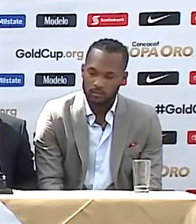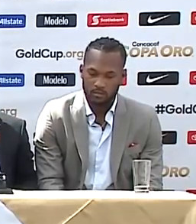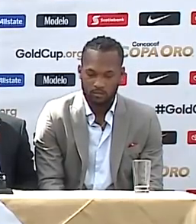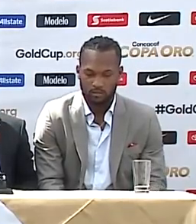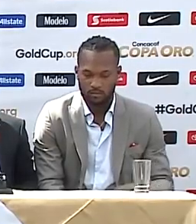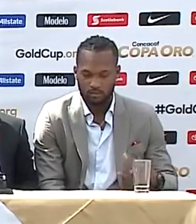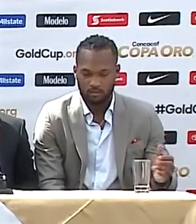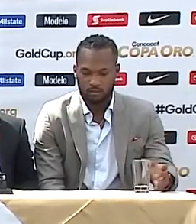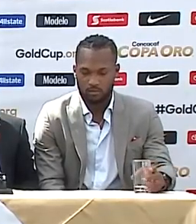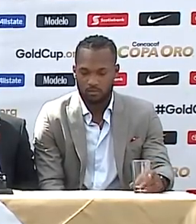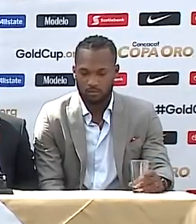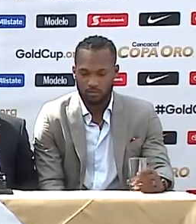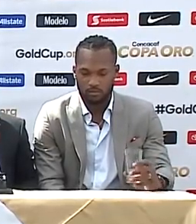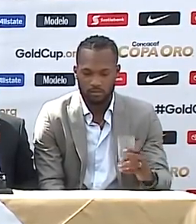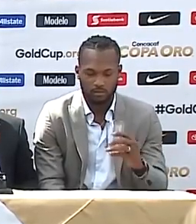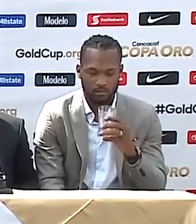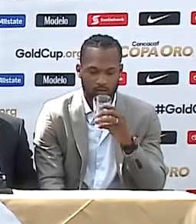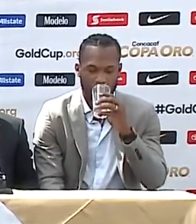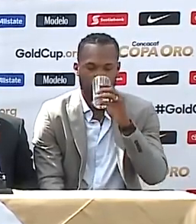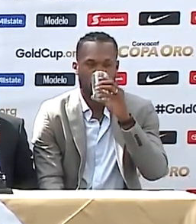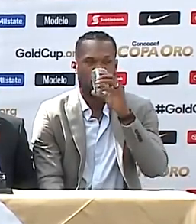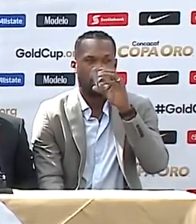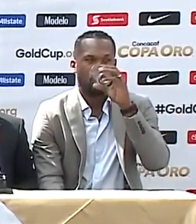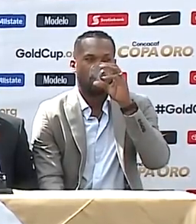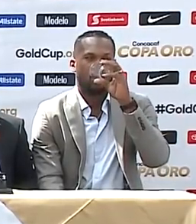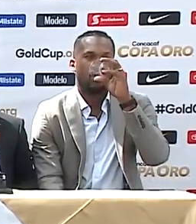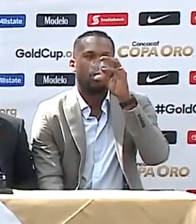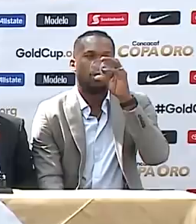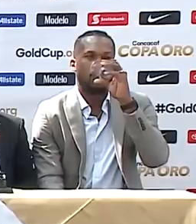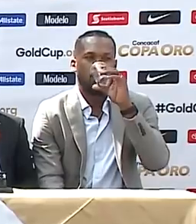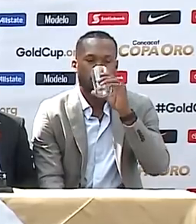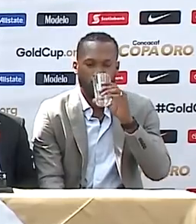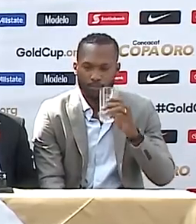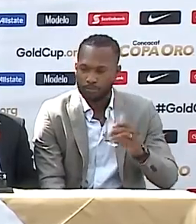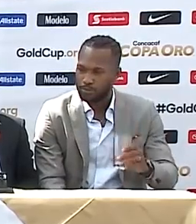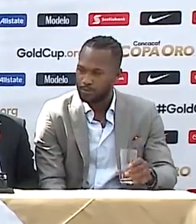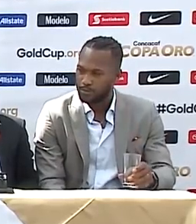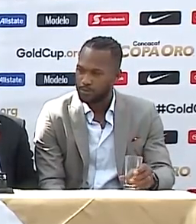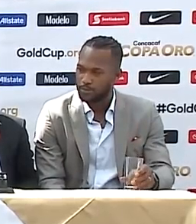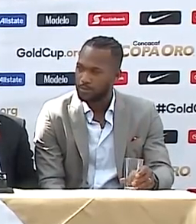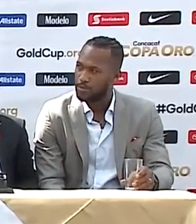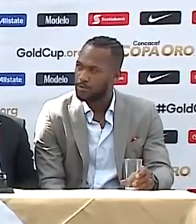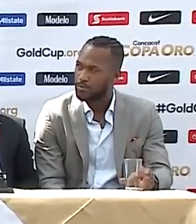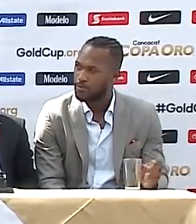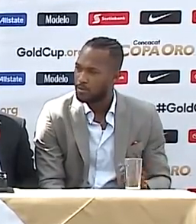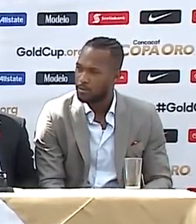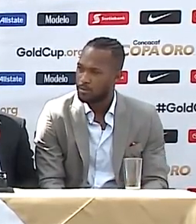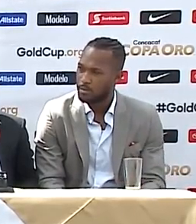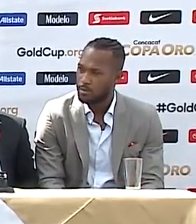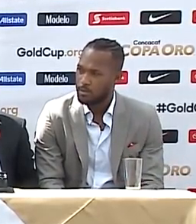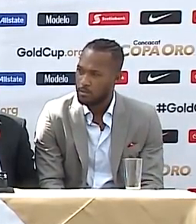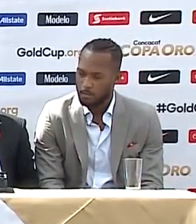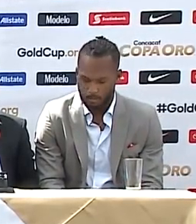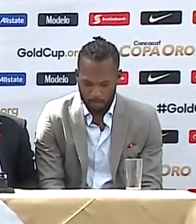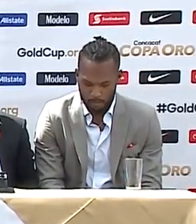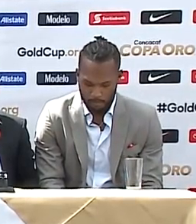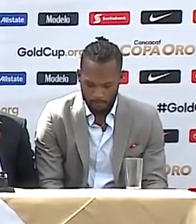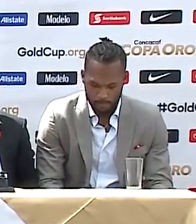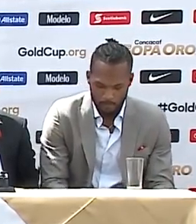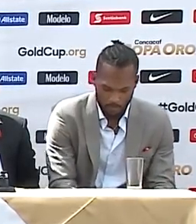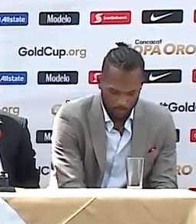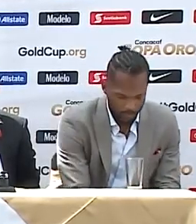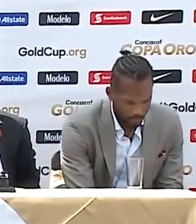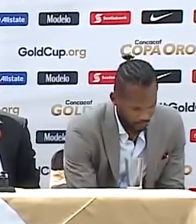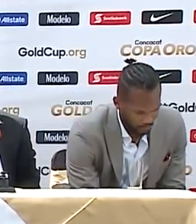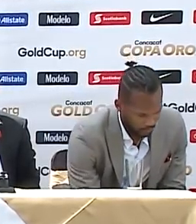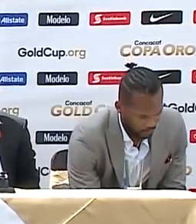marzo. De ahí sabremos quiénes son los 10 equipos que acompañan a los otros 6 equipos que ya están